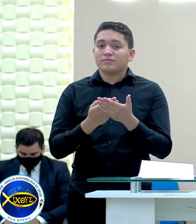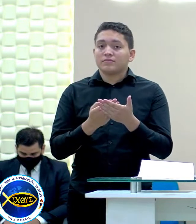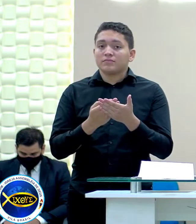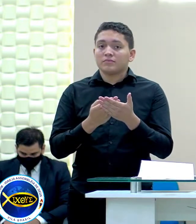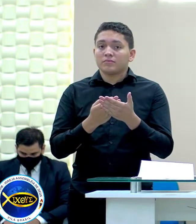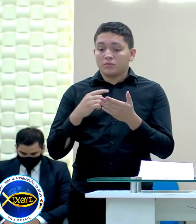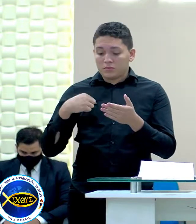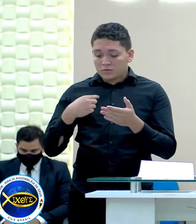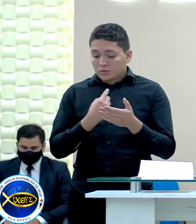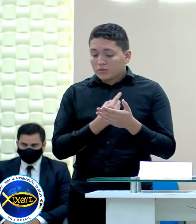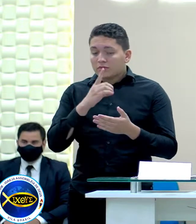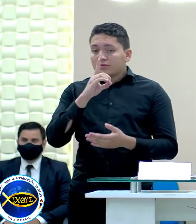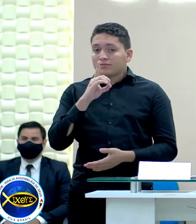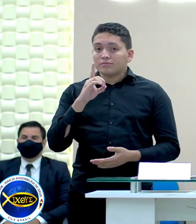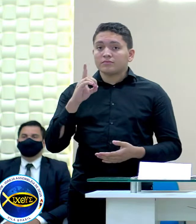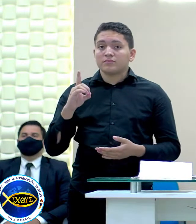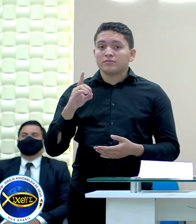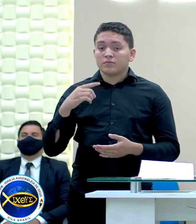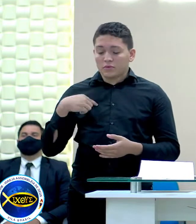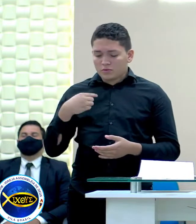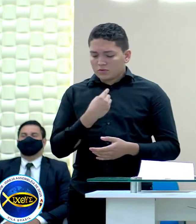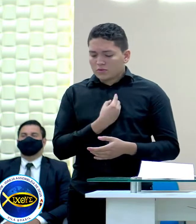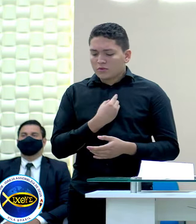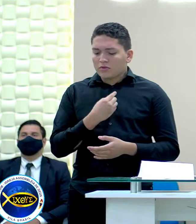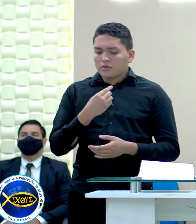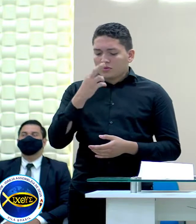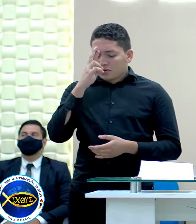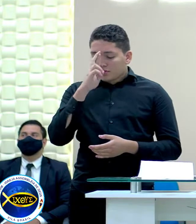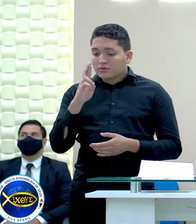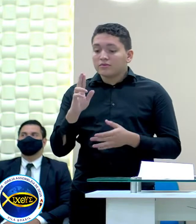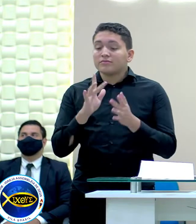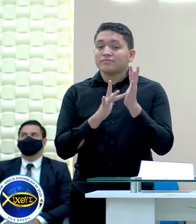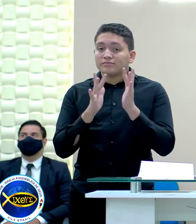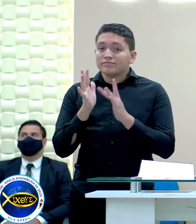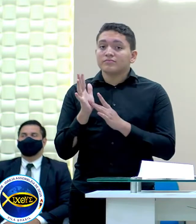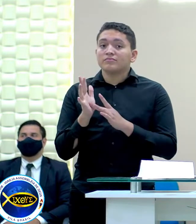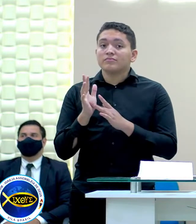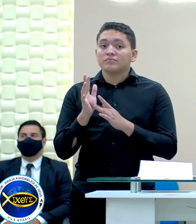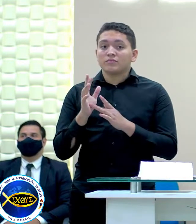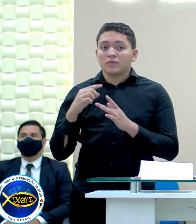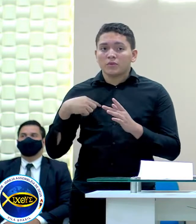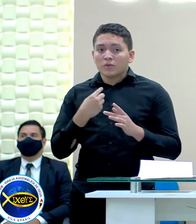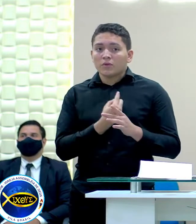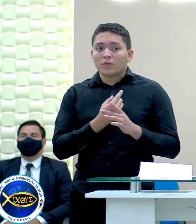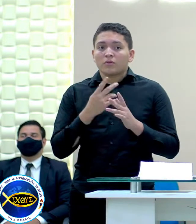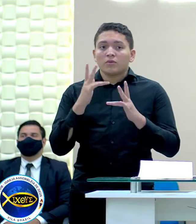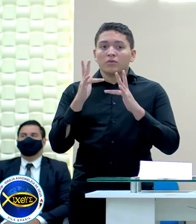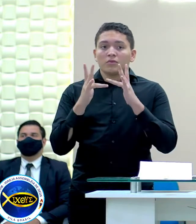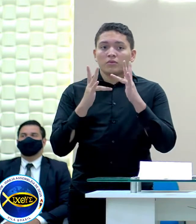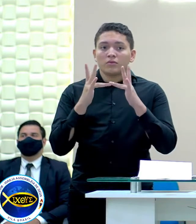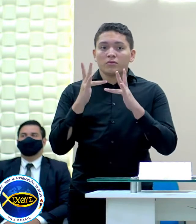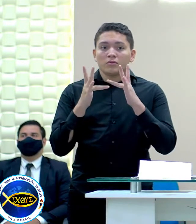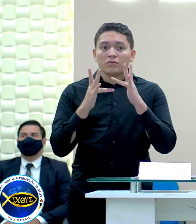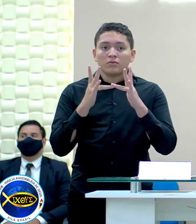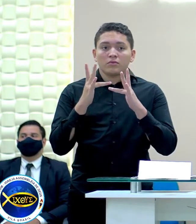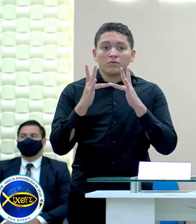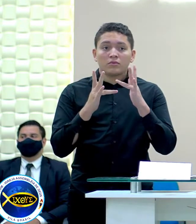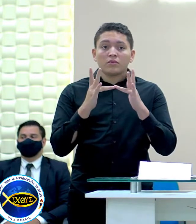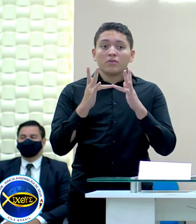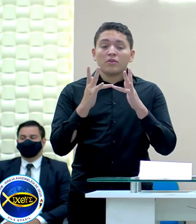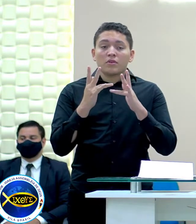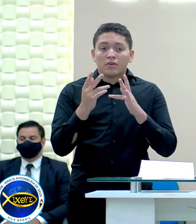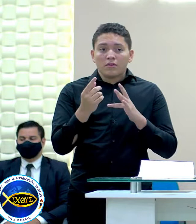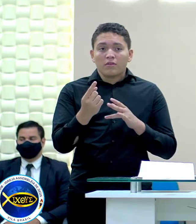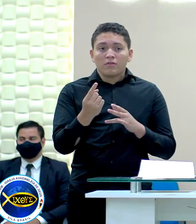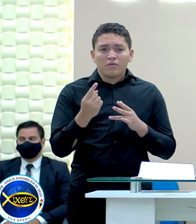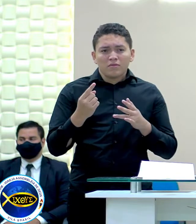nosso Deus, que o nosso Senhor Jesus, que o nosso noivo, ele vem buscar a sua